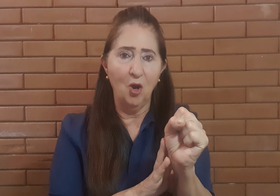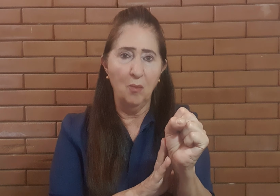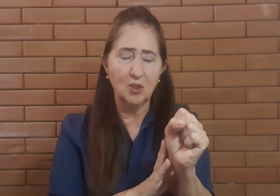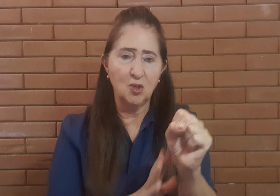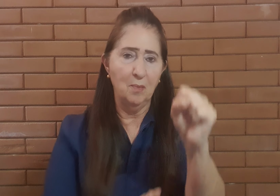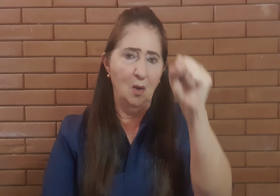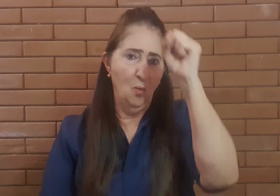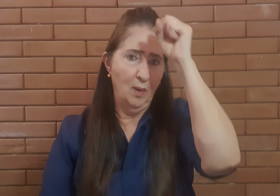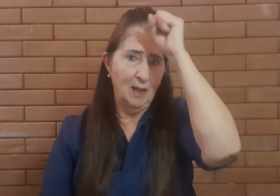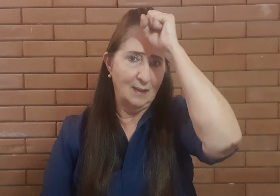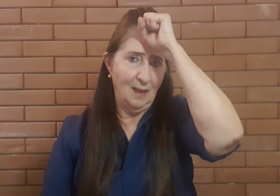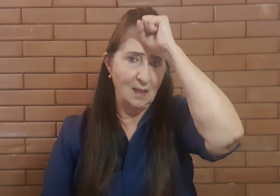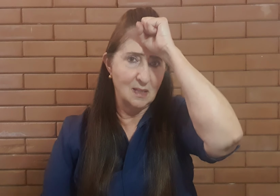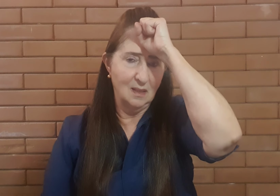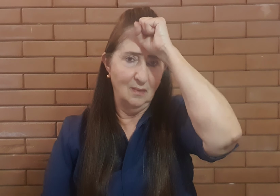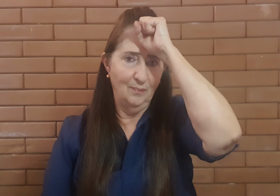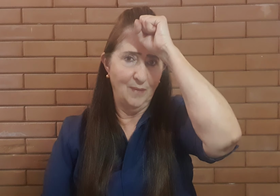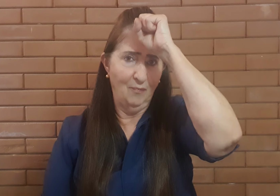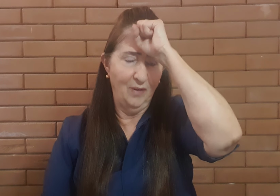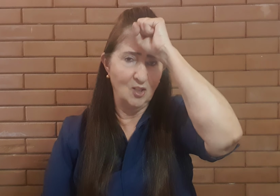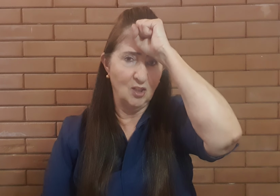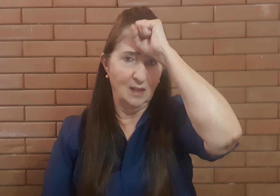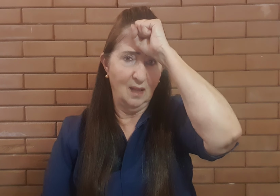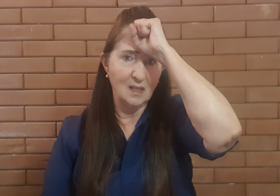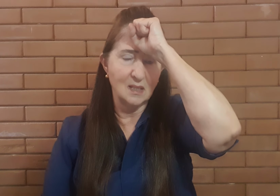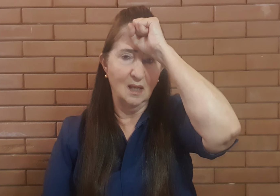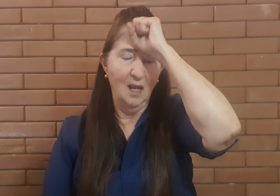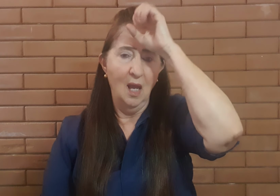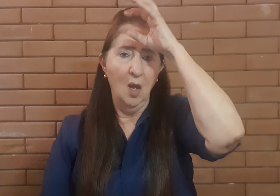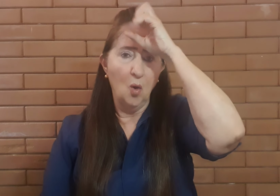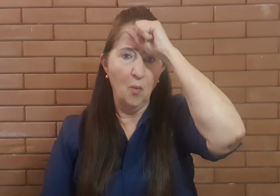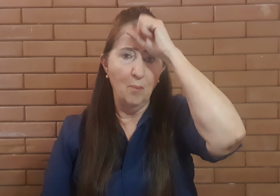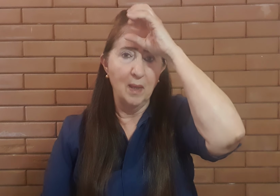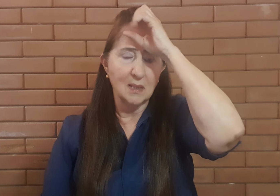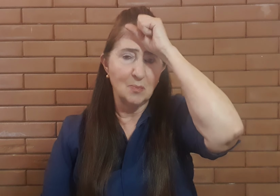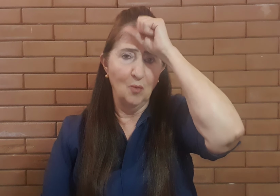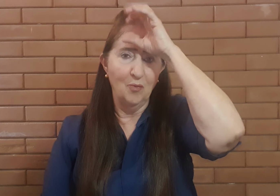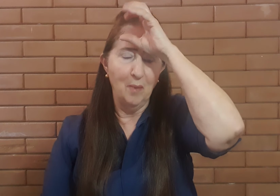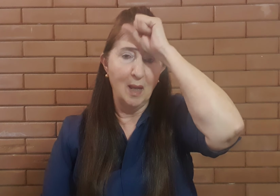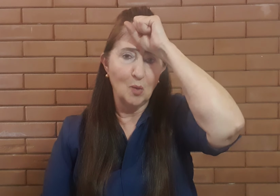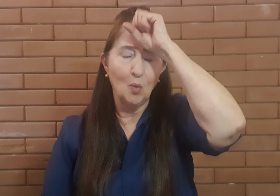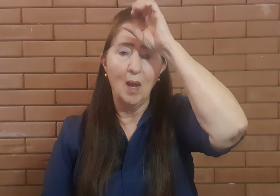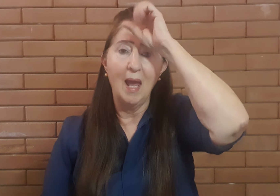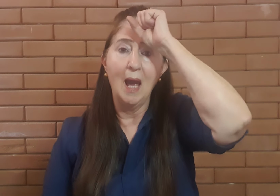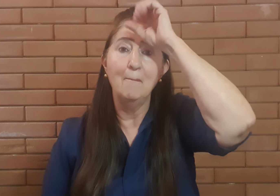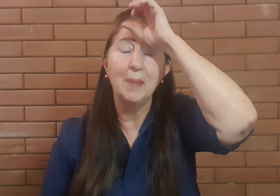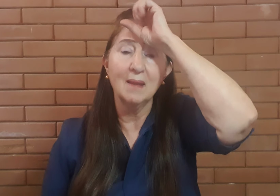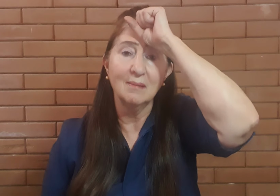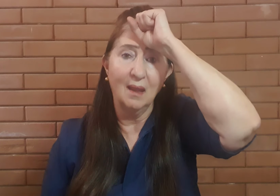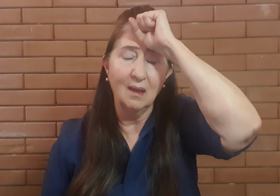de mão na testa, na frente da testa, com o mesmo movimento, é aprender.